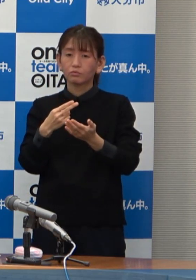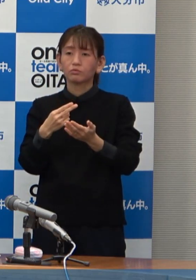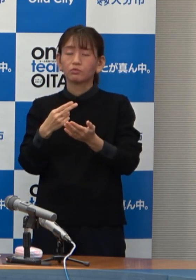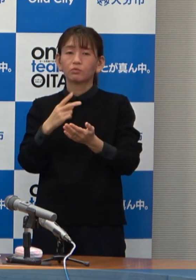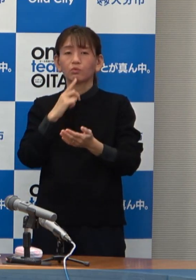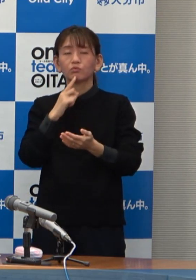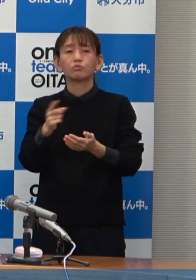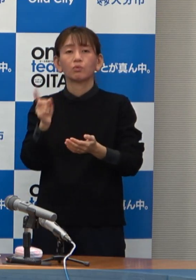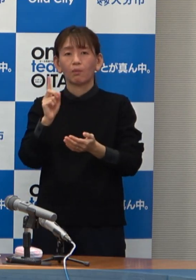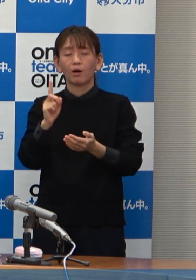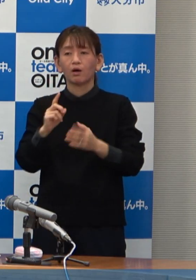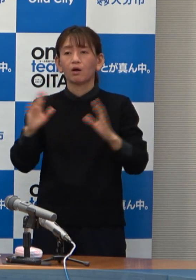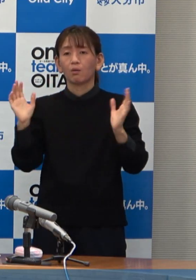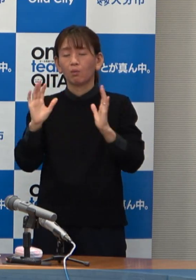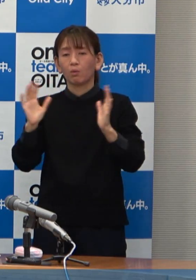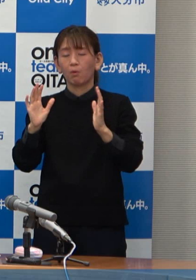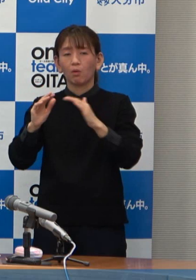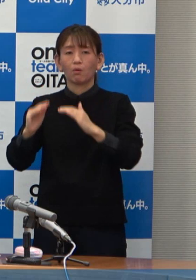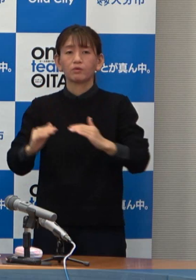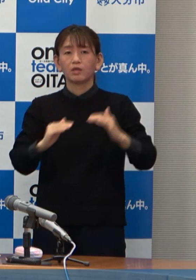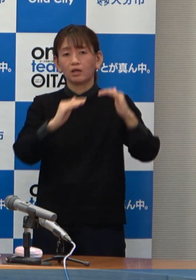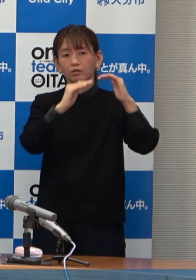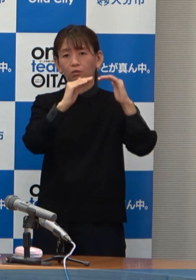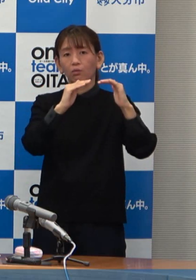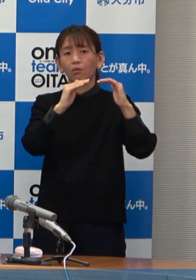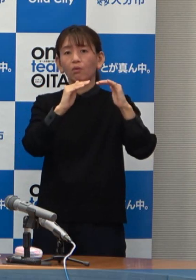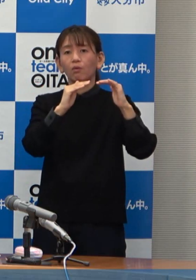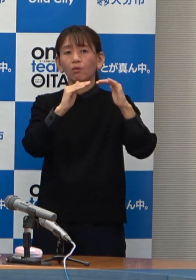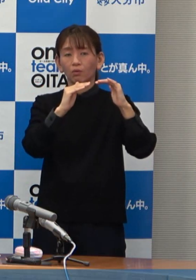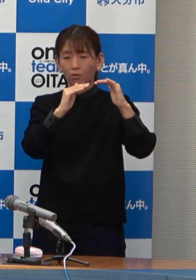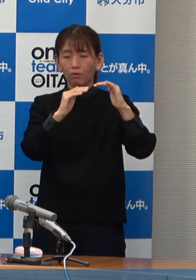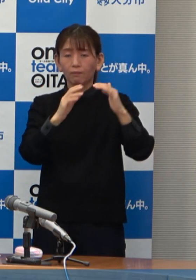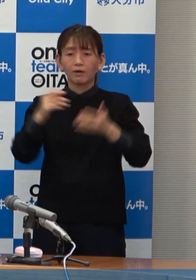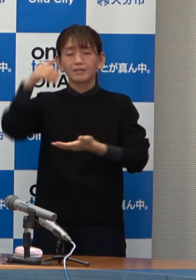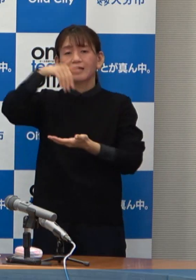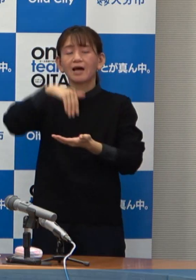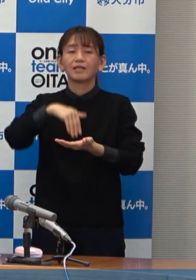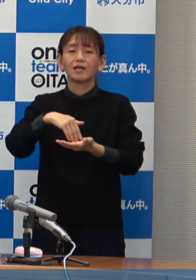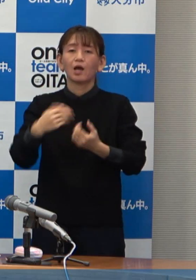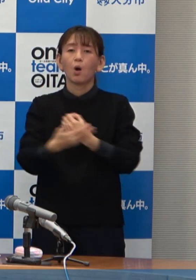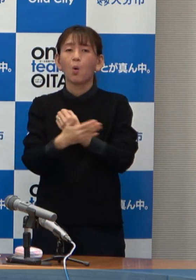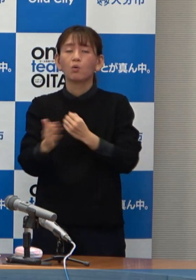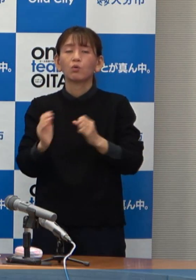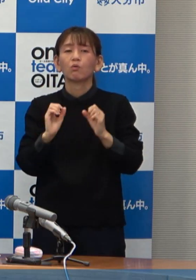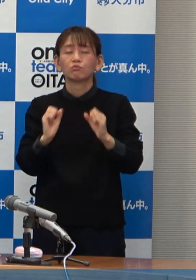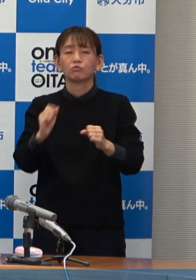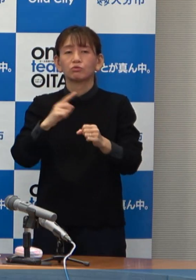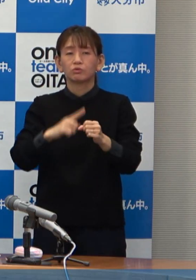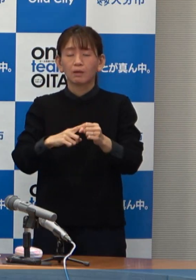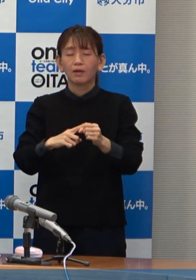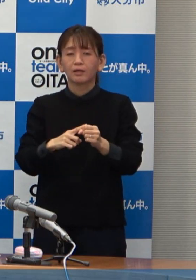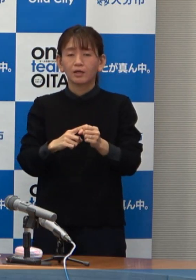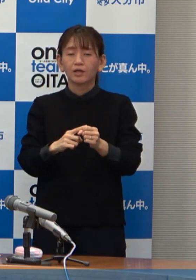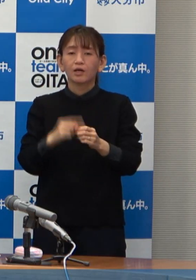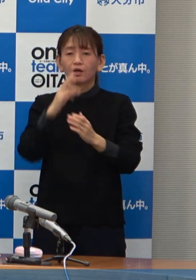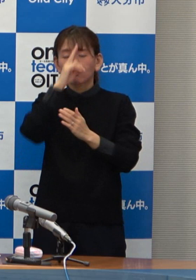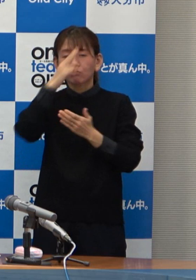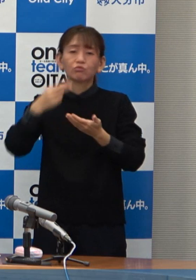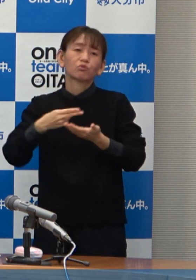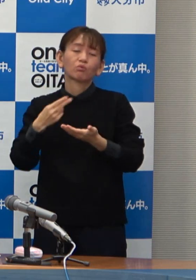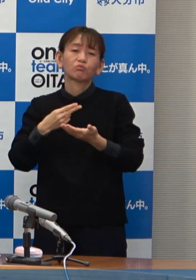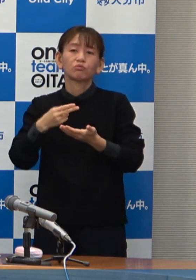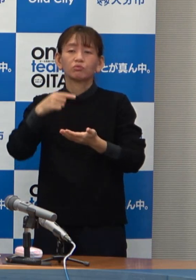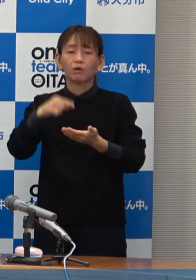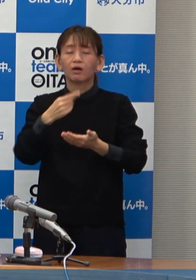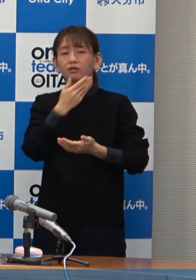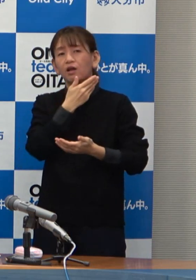が子供の成長をの最低限の保証をする中で給食というのは私は中心的な